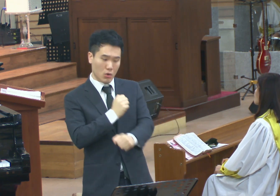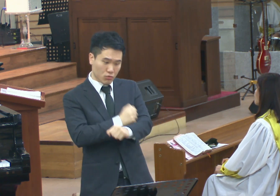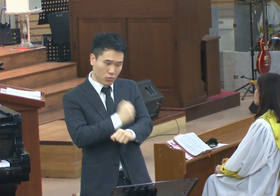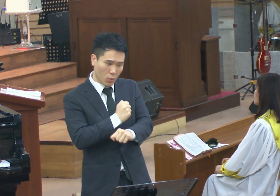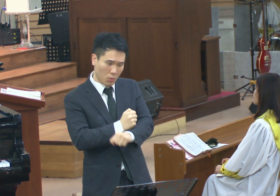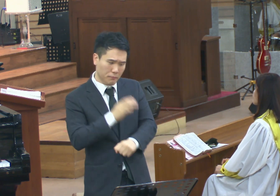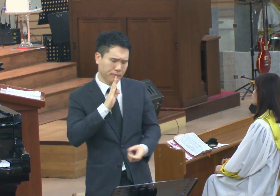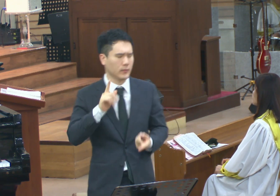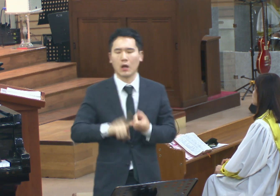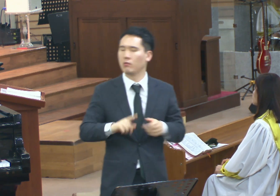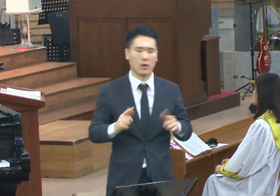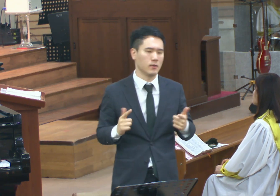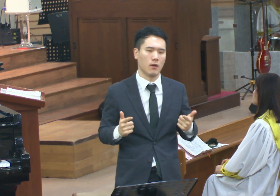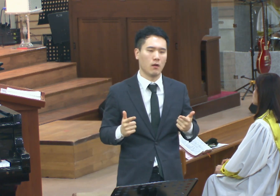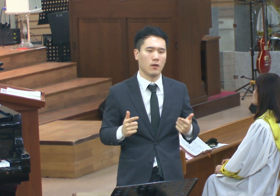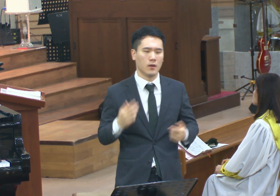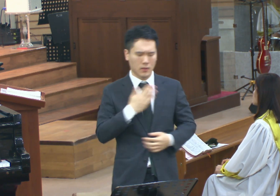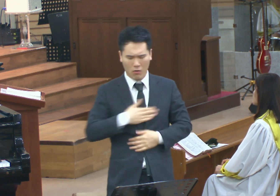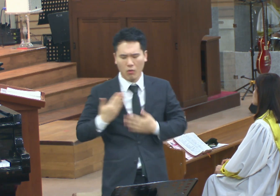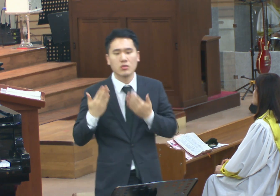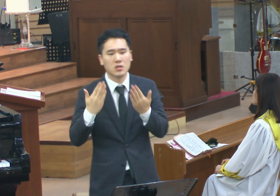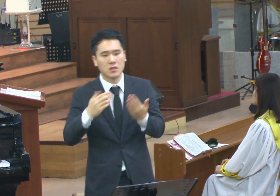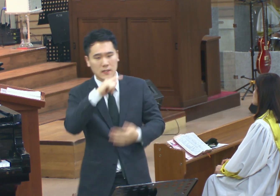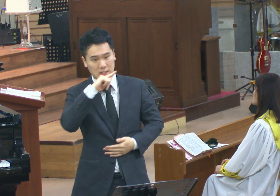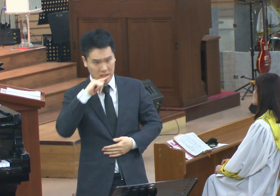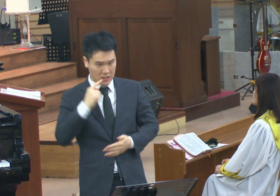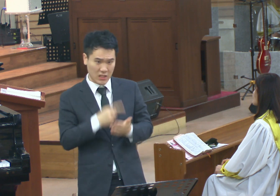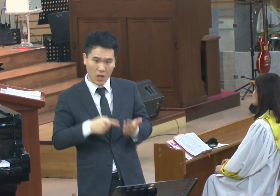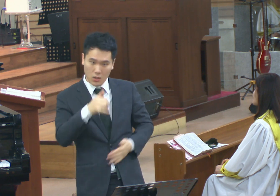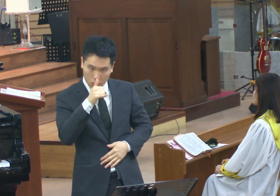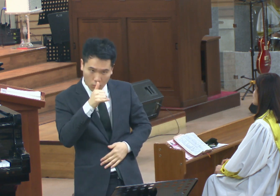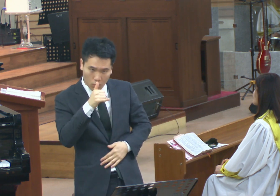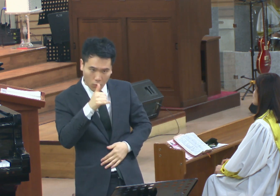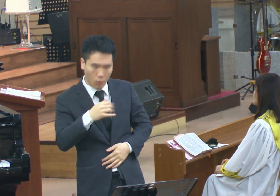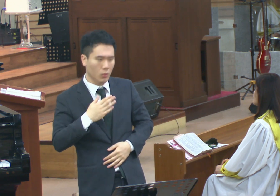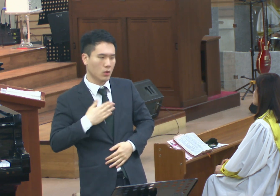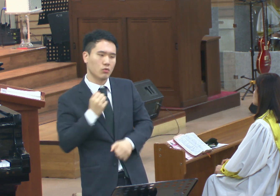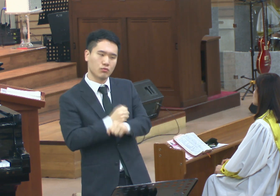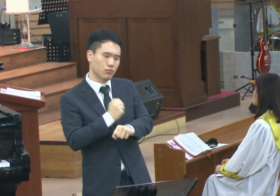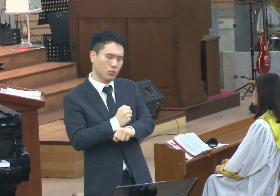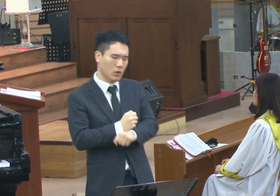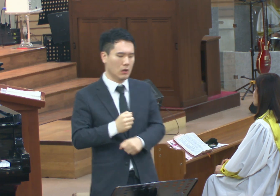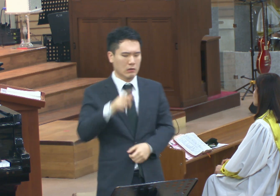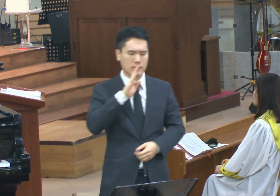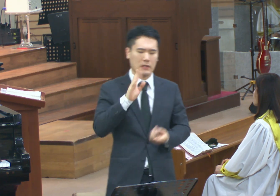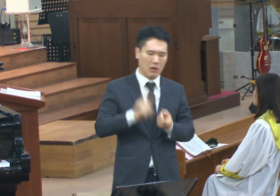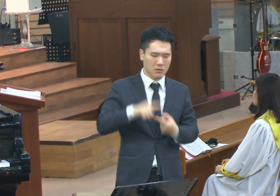예배가 있기까지 우리 관리 집사님이 다 준비해 주시고 방송실에서도 애쓰고